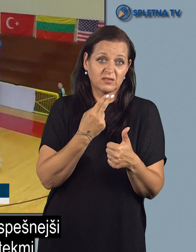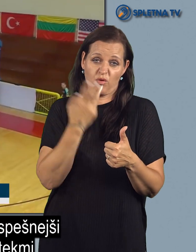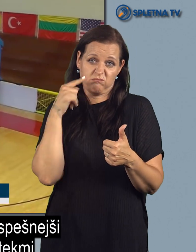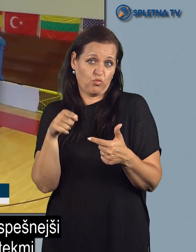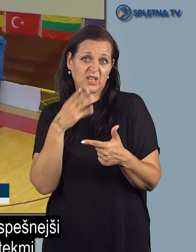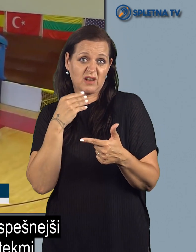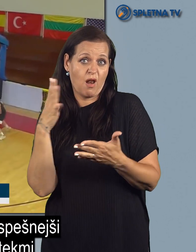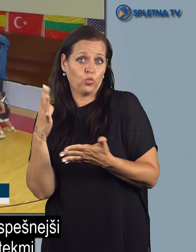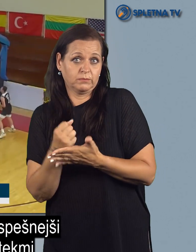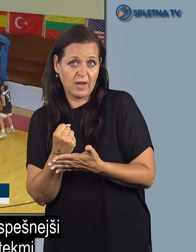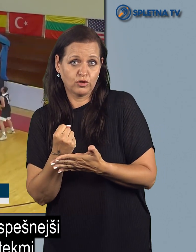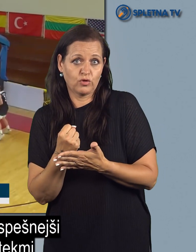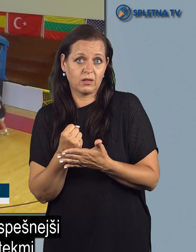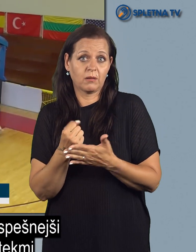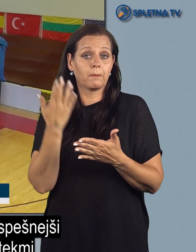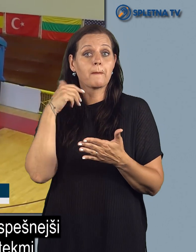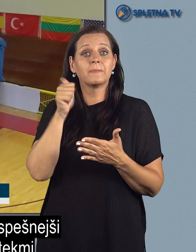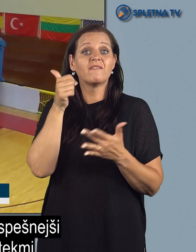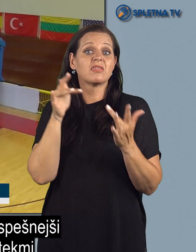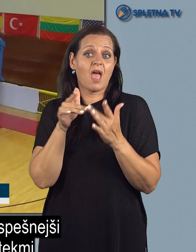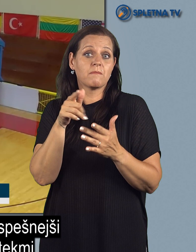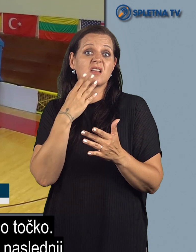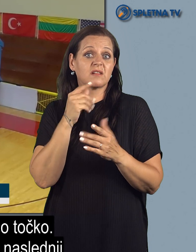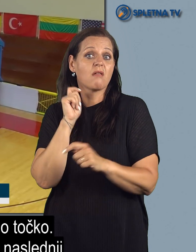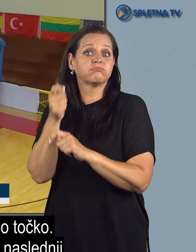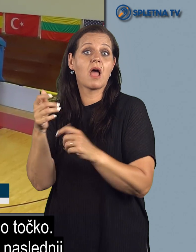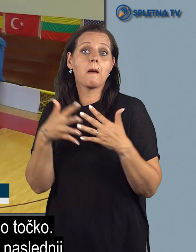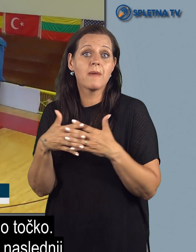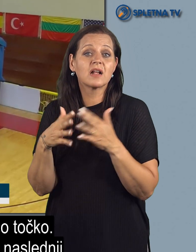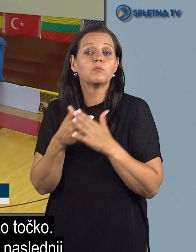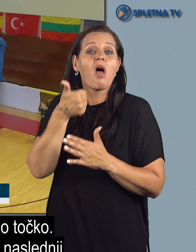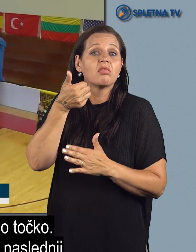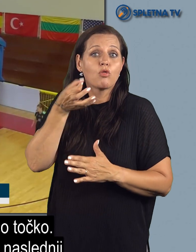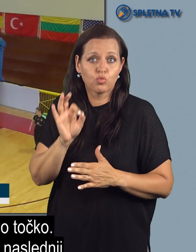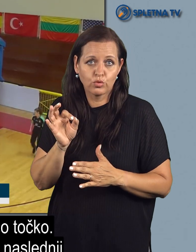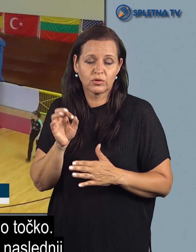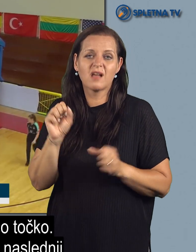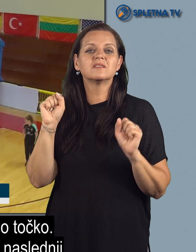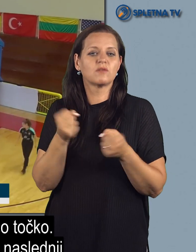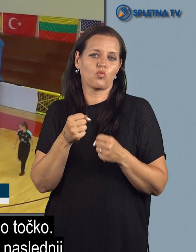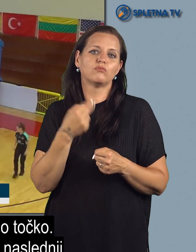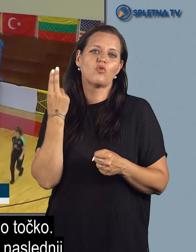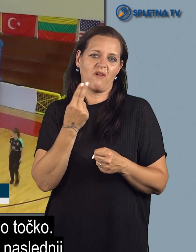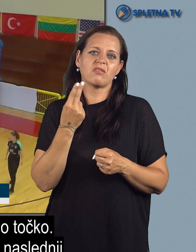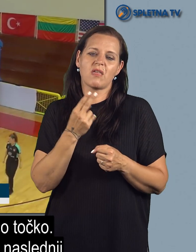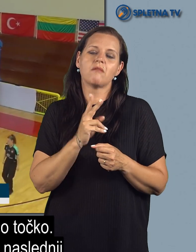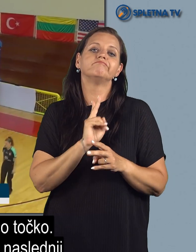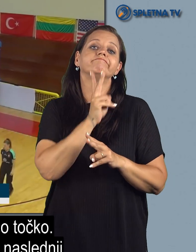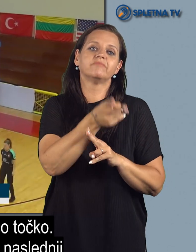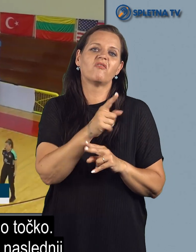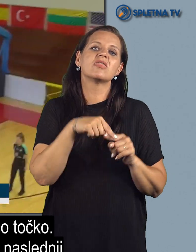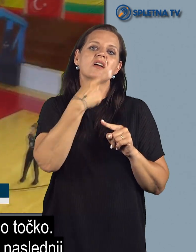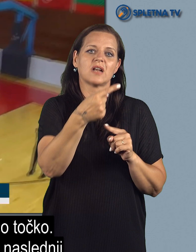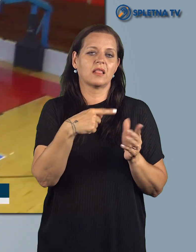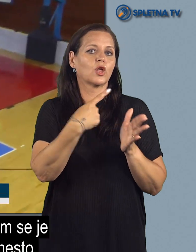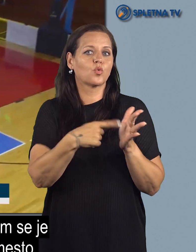Od Slovencev je bil uspešnejši Izrael, ki je v prvi tekmi premagal ZDA za 1 točko. Zato je Slovenija šla v